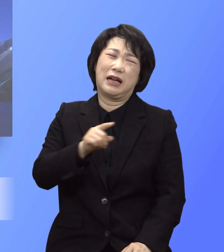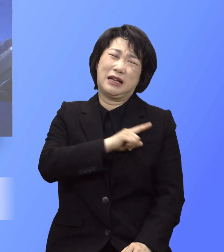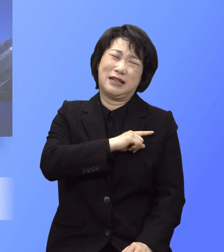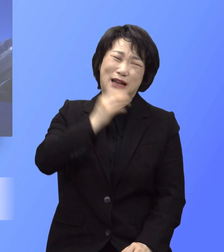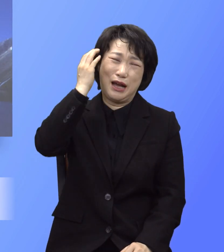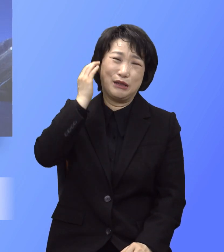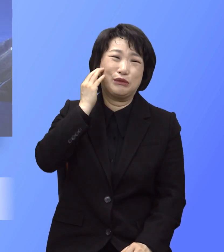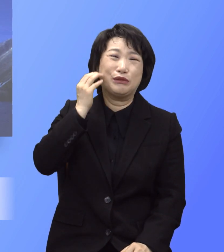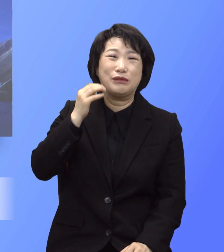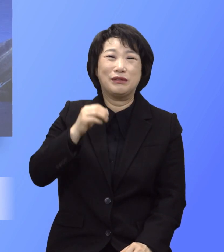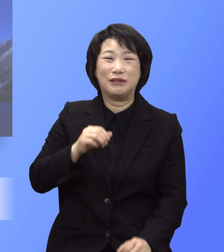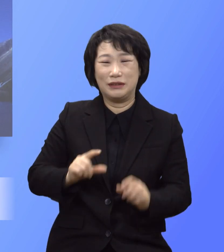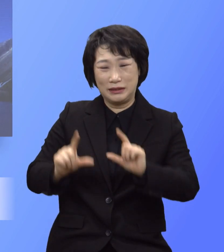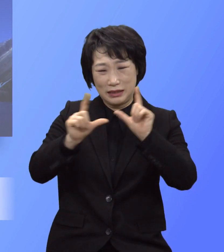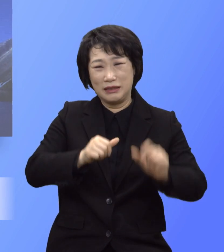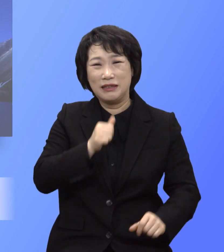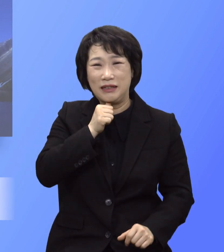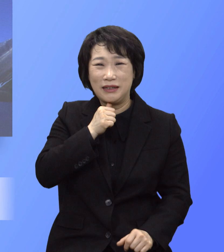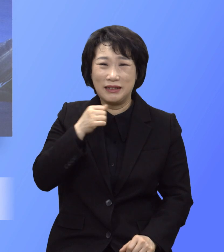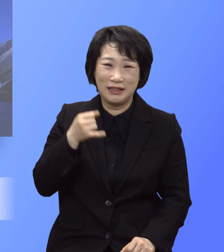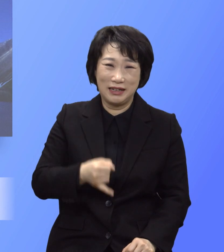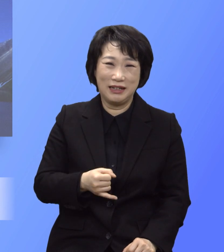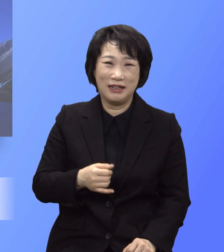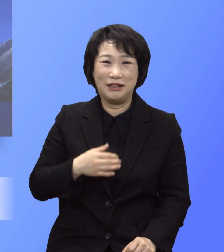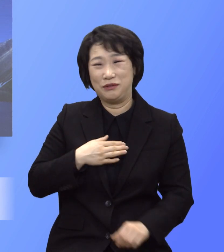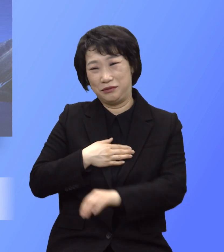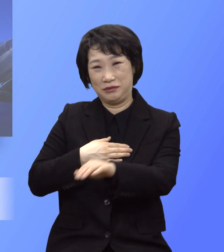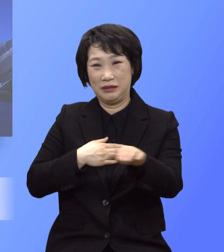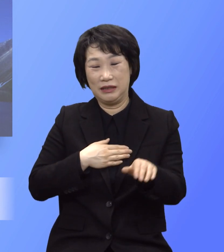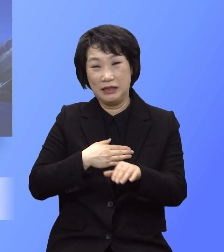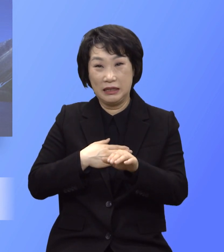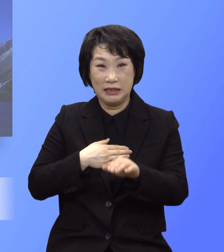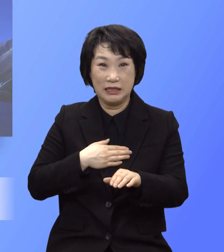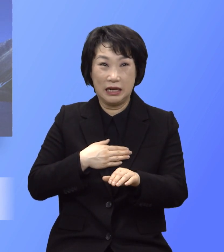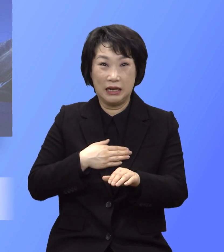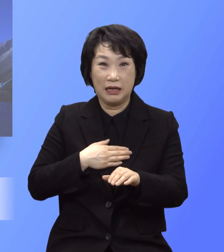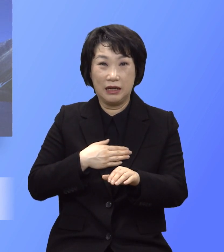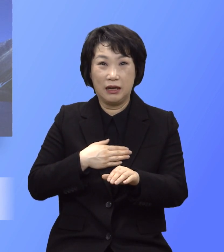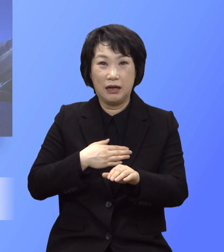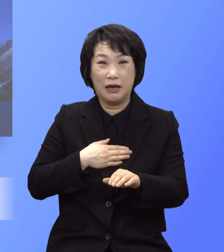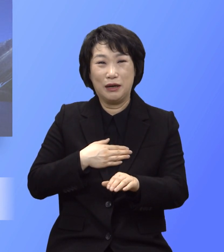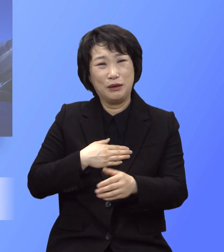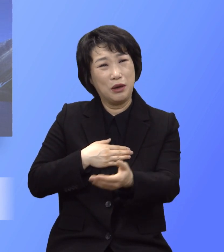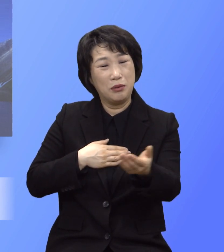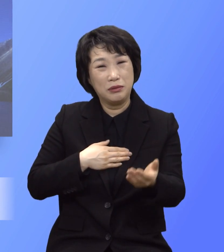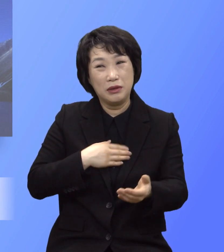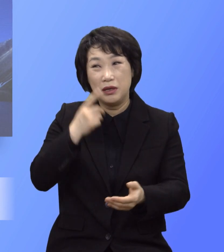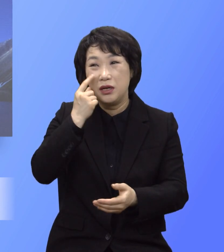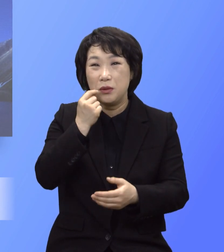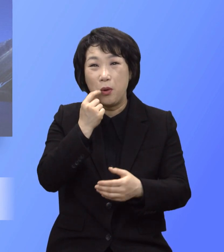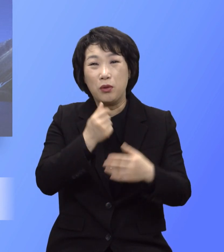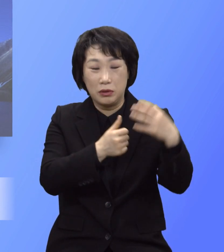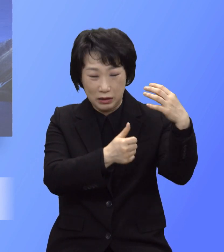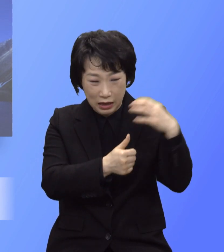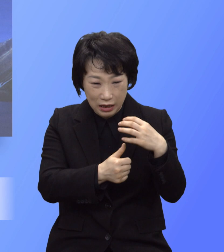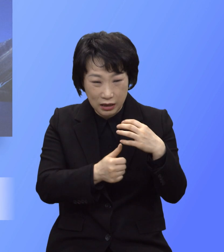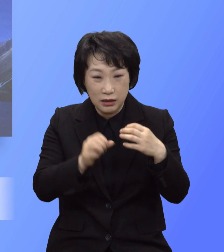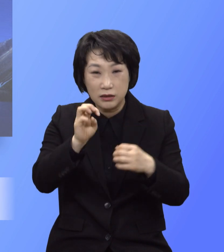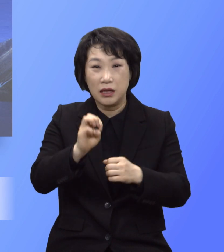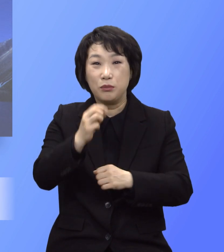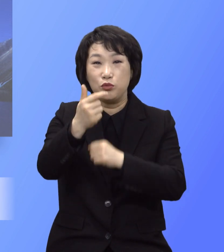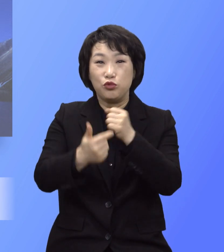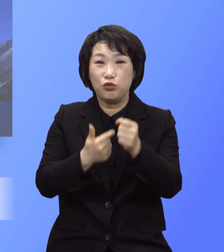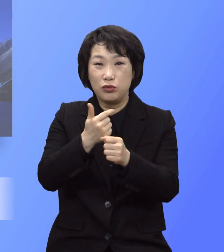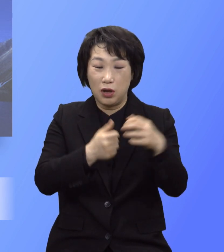가장 못 사는 가난한 나라. 아주 보세요. 외정 36년